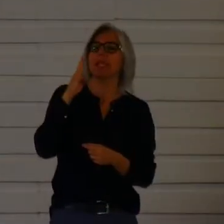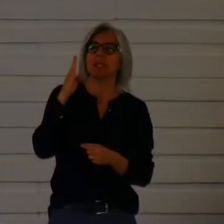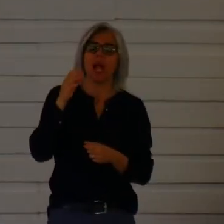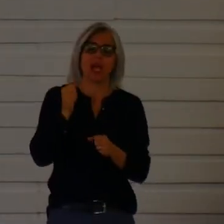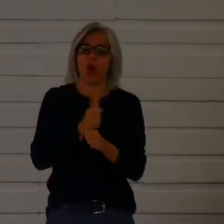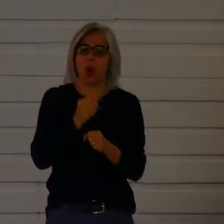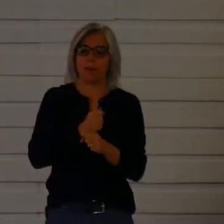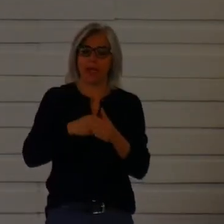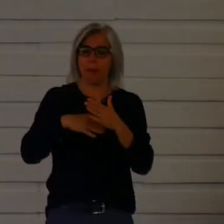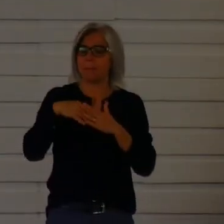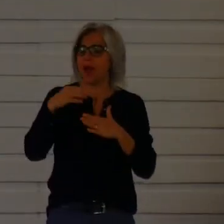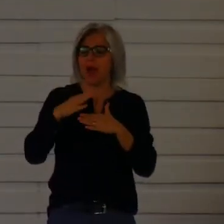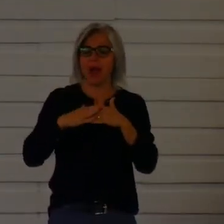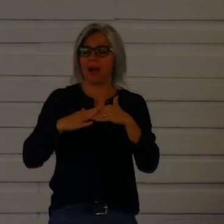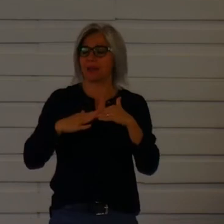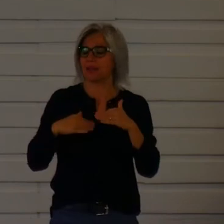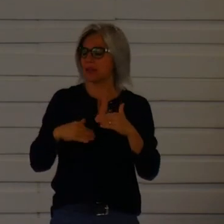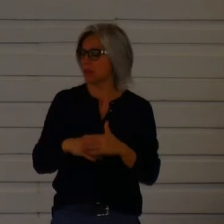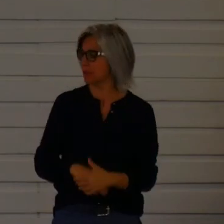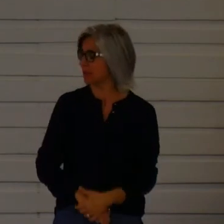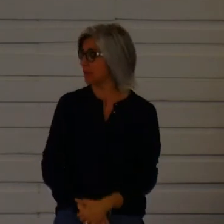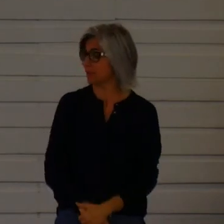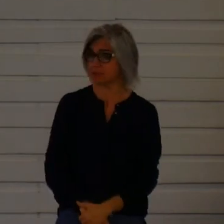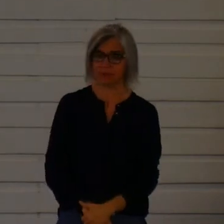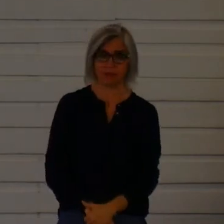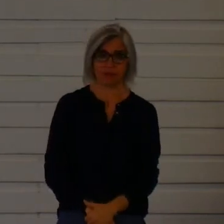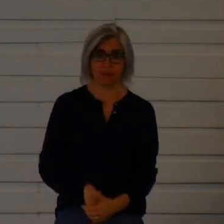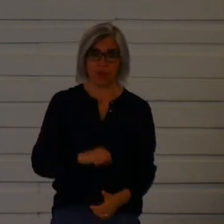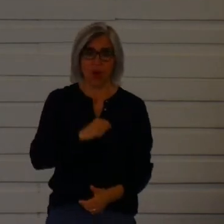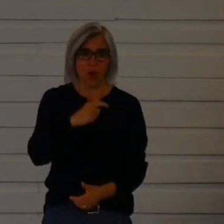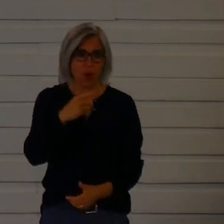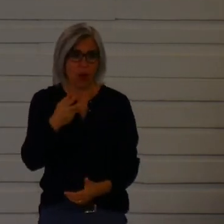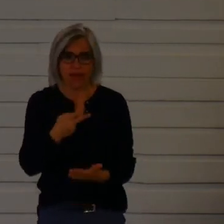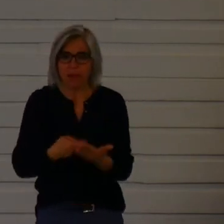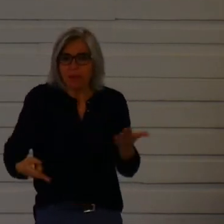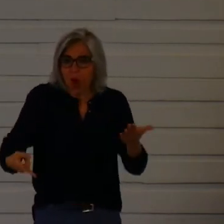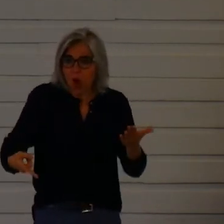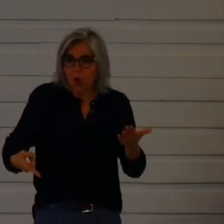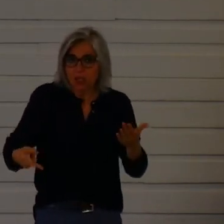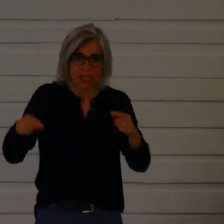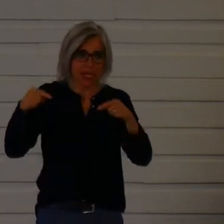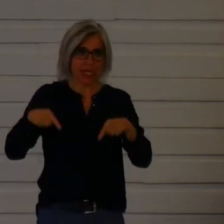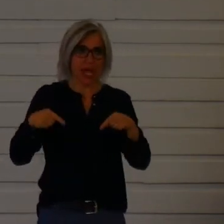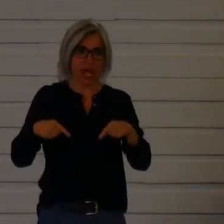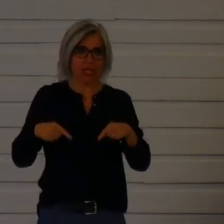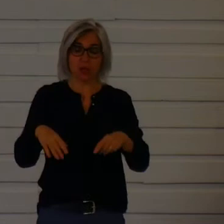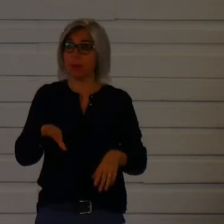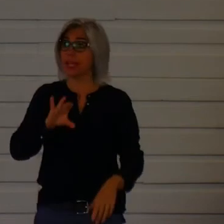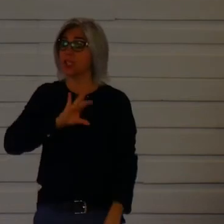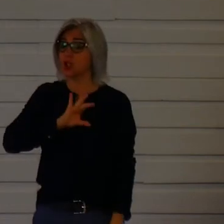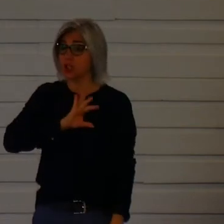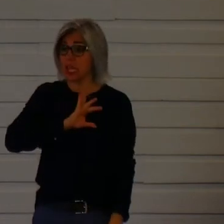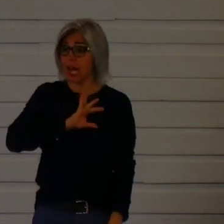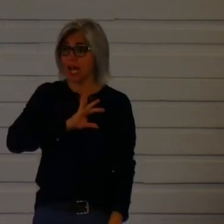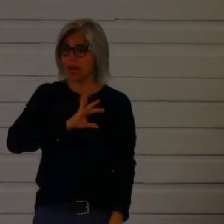gloria a Gesù. Bene, quanti sono pronti per ascoltare il messaggio della parola di Dio? Due